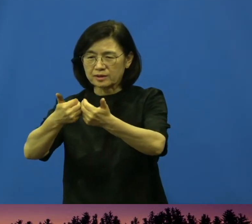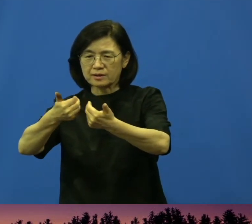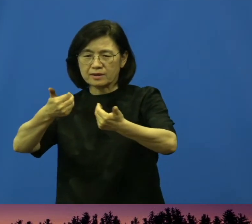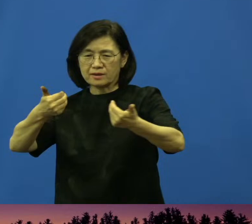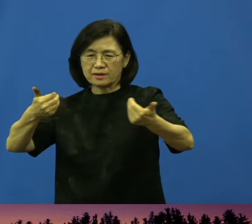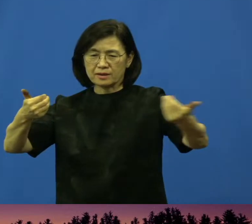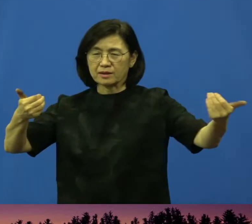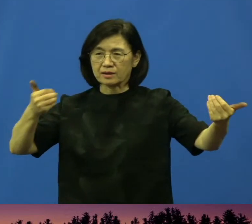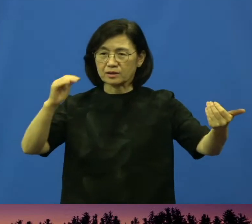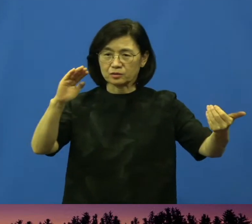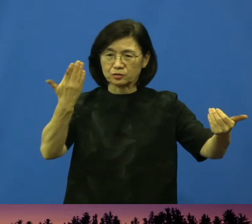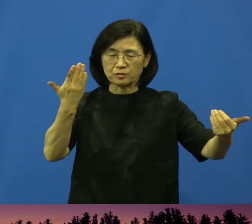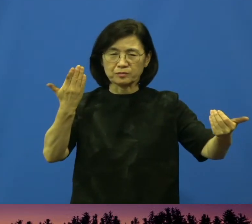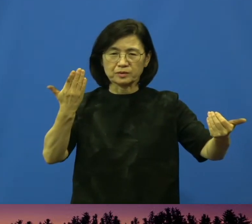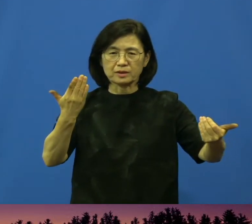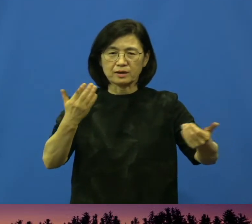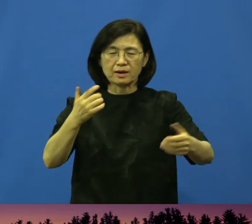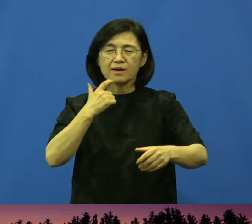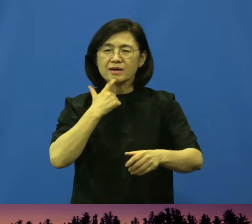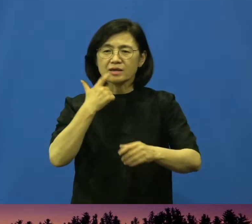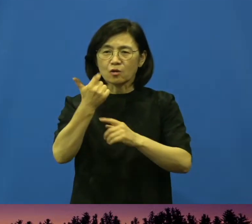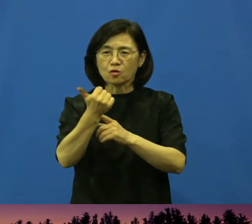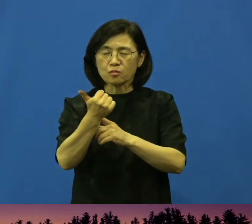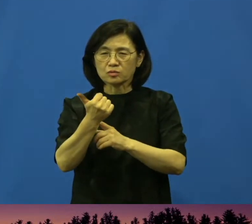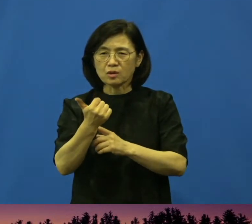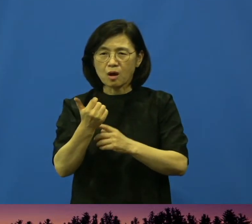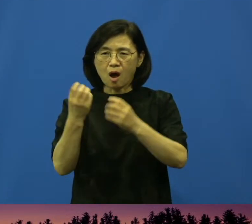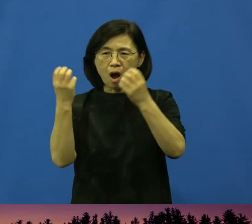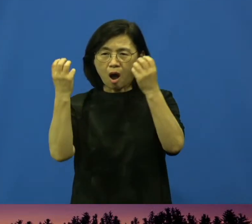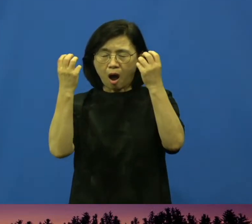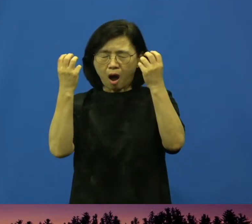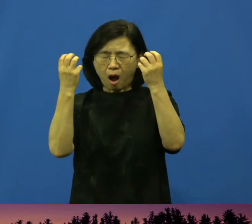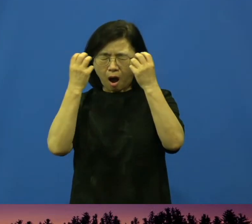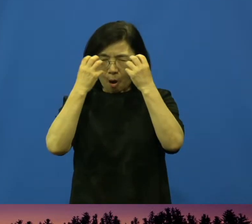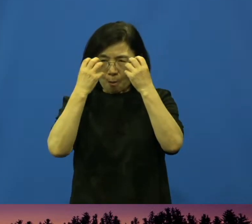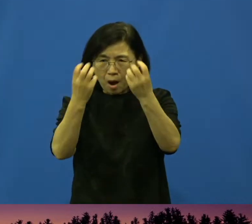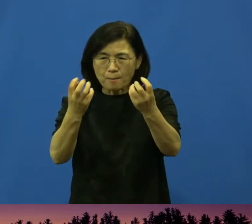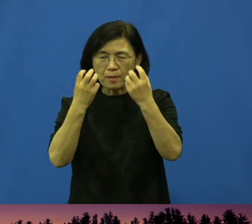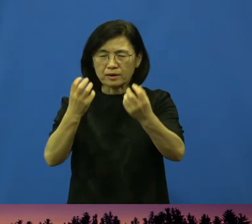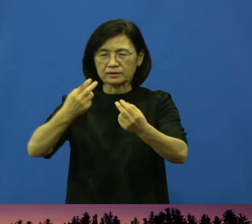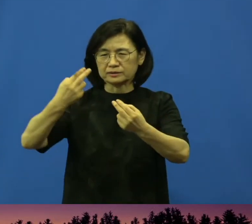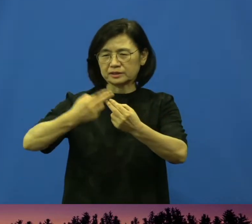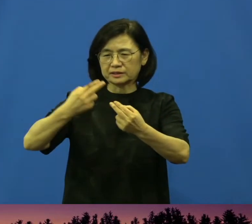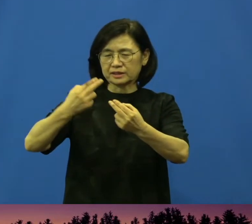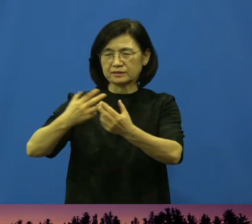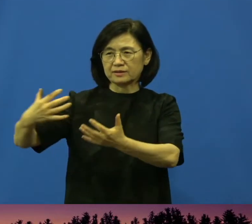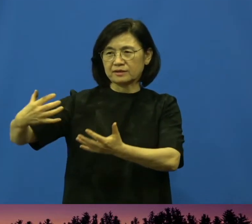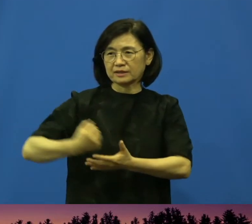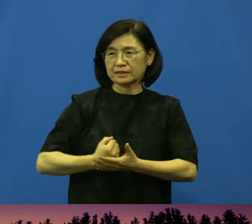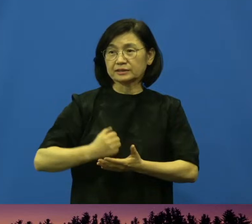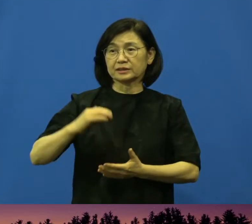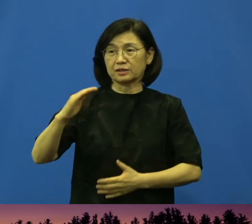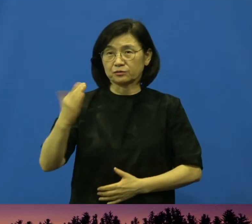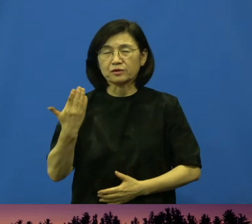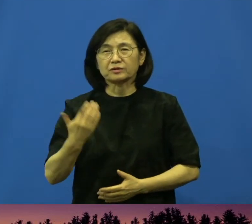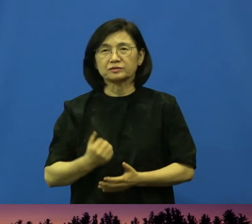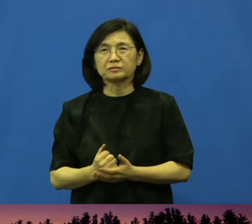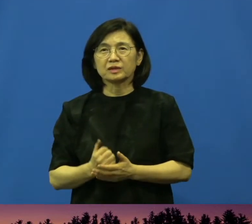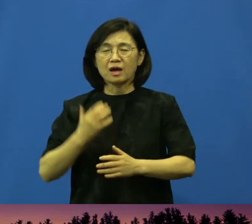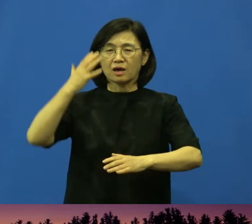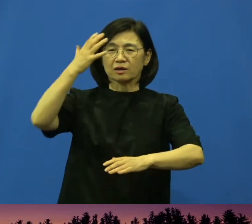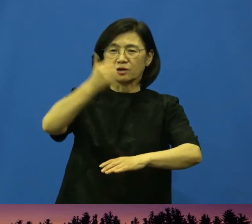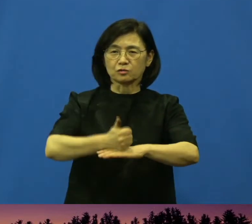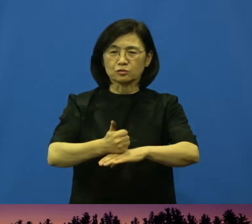어마어마한 재산을 불리고 있는 거예요. 부자가 된 거예요. 여러분 라반과의 게임에서도 마지막에는 이겼습니다.